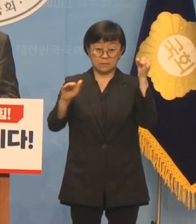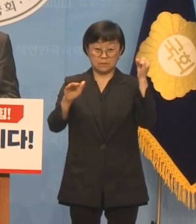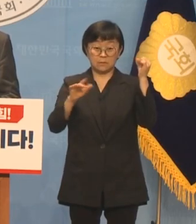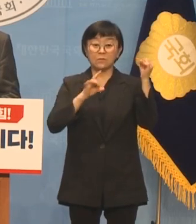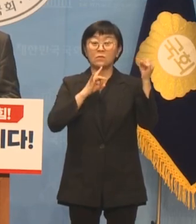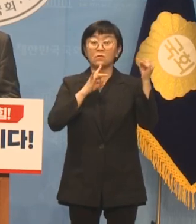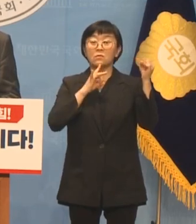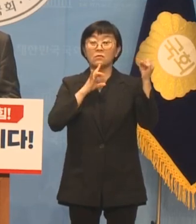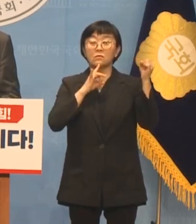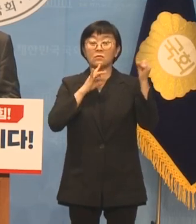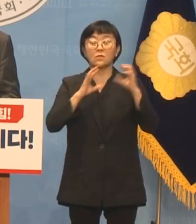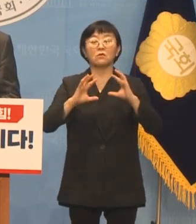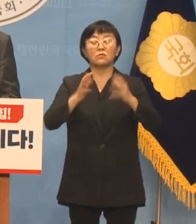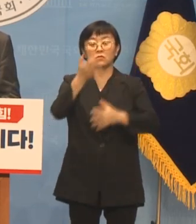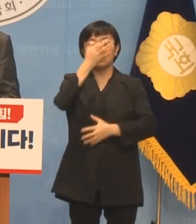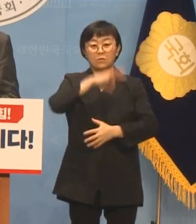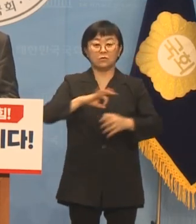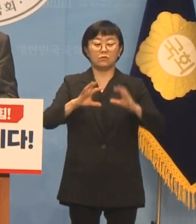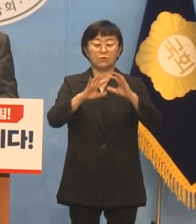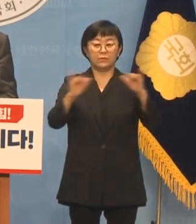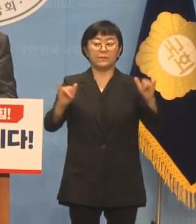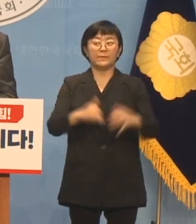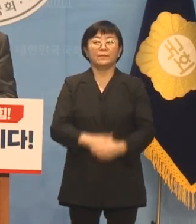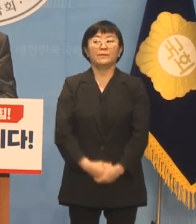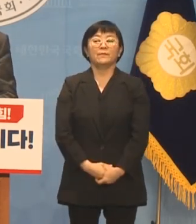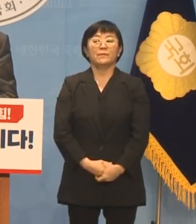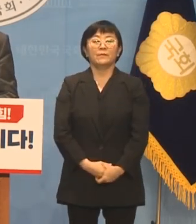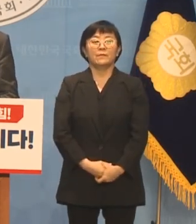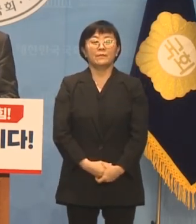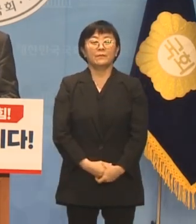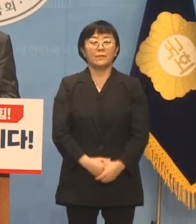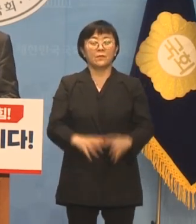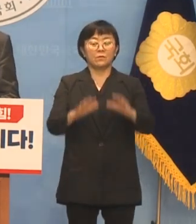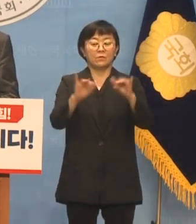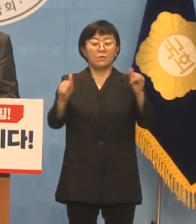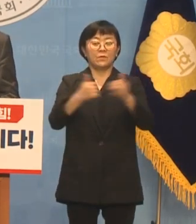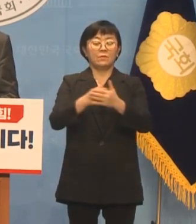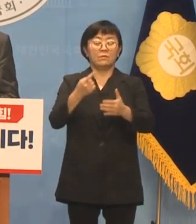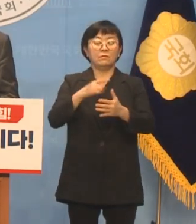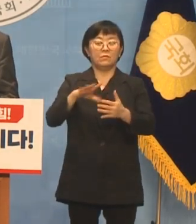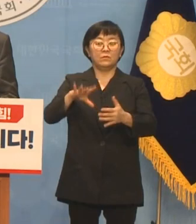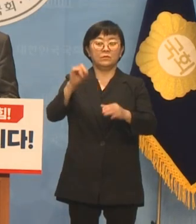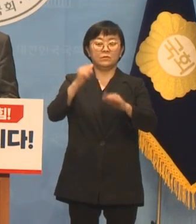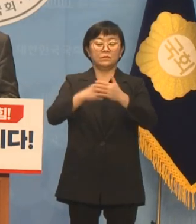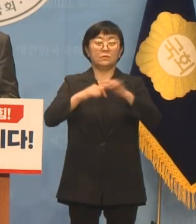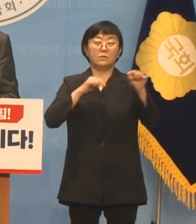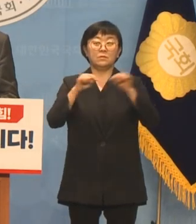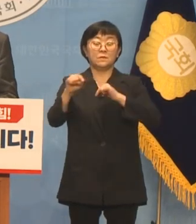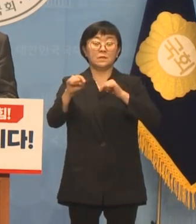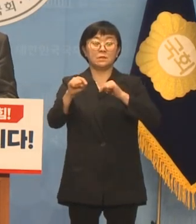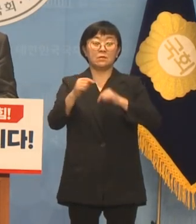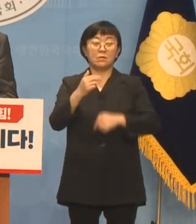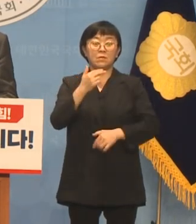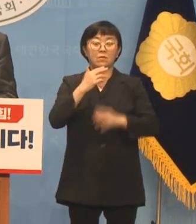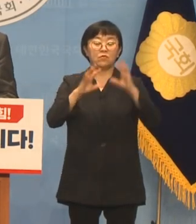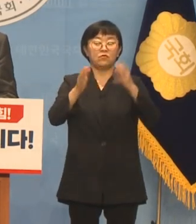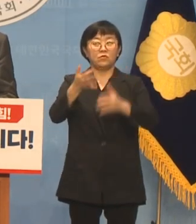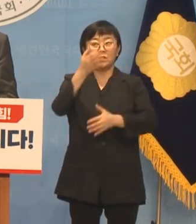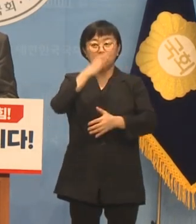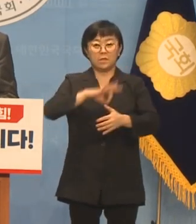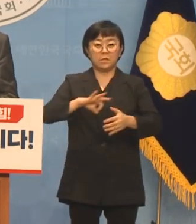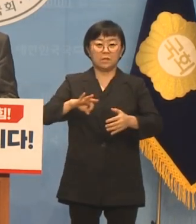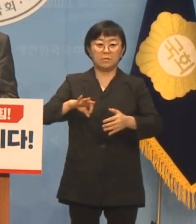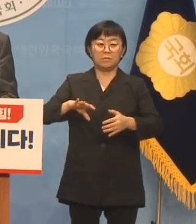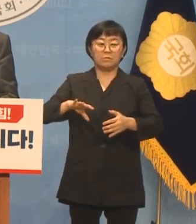오직 국익과 국민이었습니다. 국민에 우선하는 정치가 없고 국익에